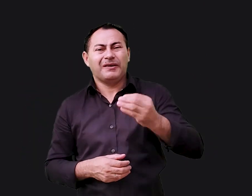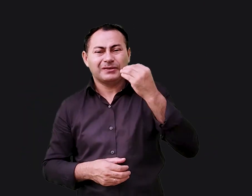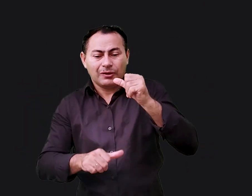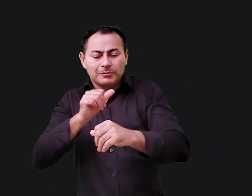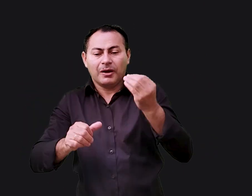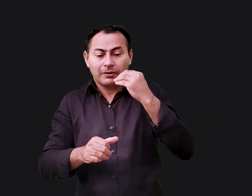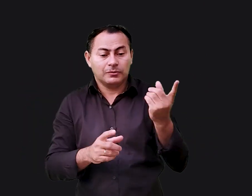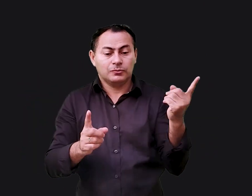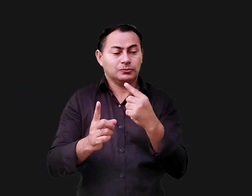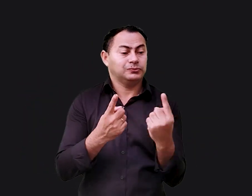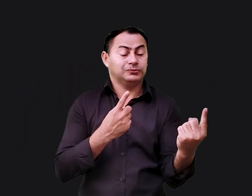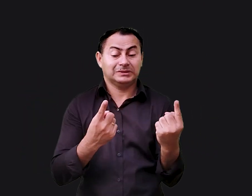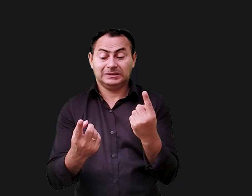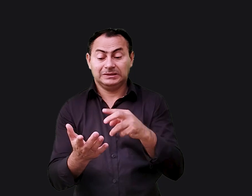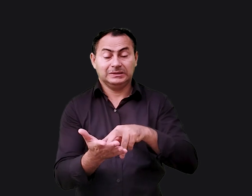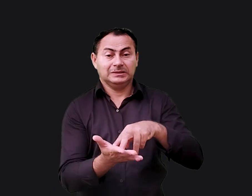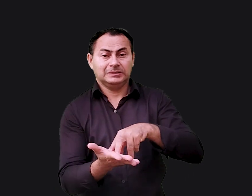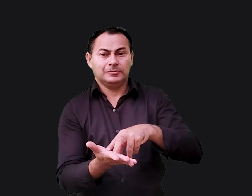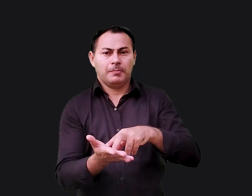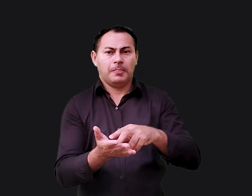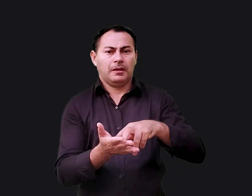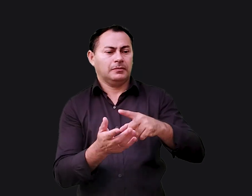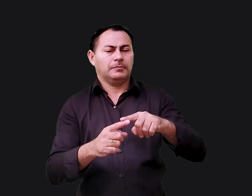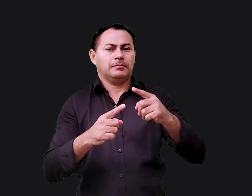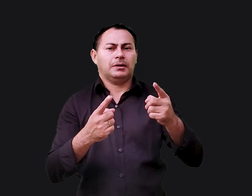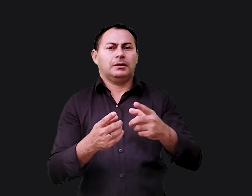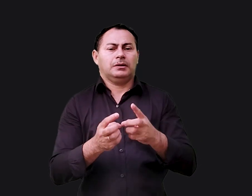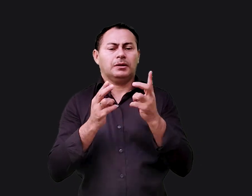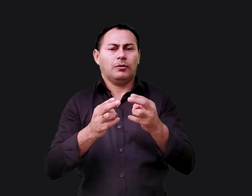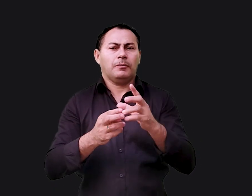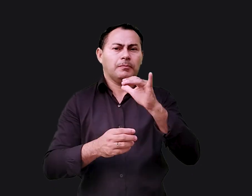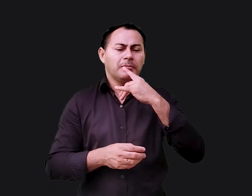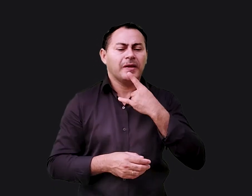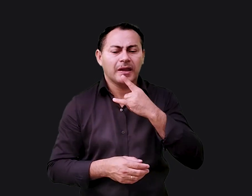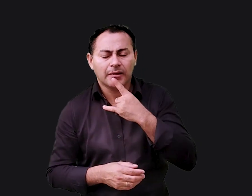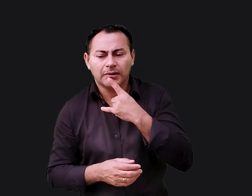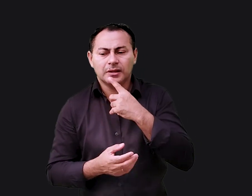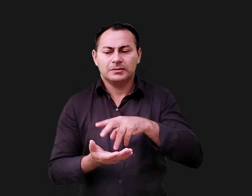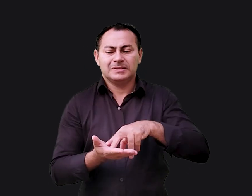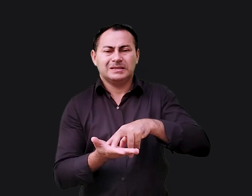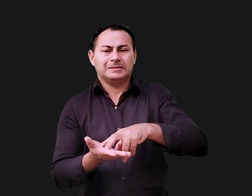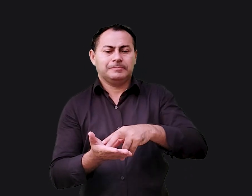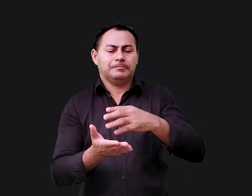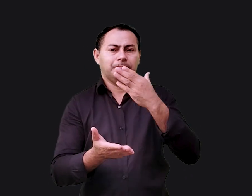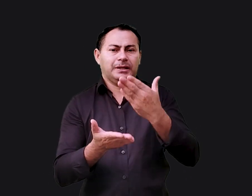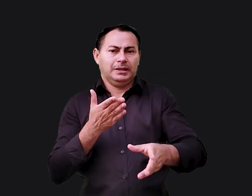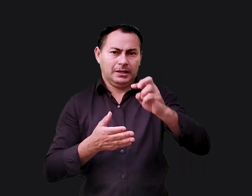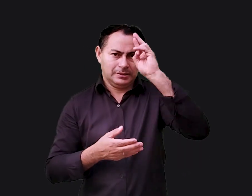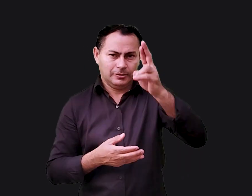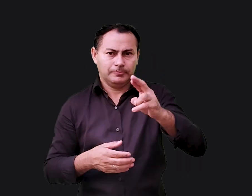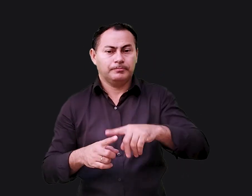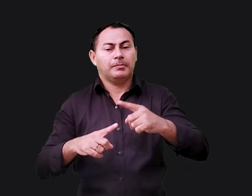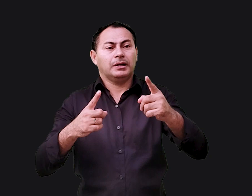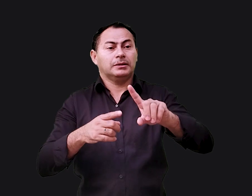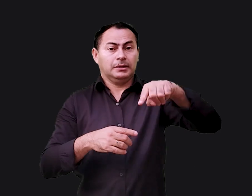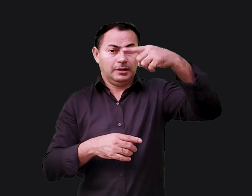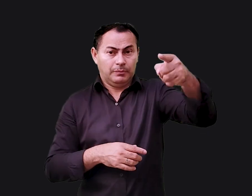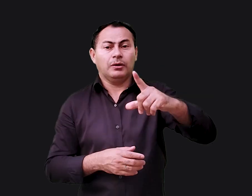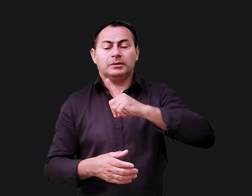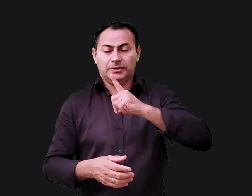desfalecem vão de um lado para o outro bamboleiam como bêbado e ficam a ponto de perder em a razão então